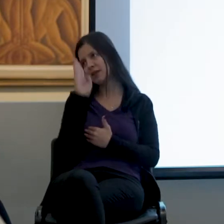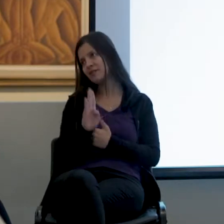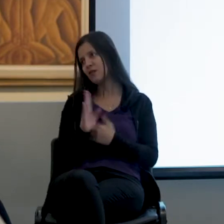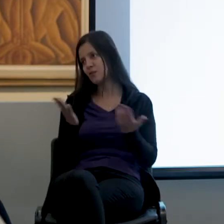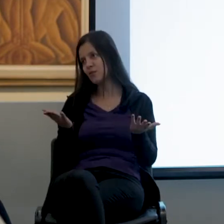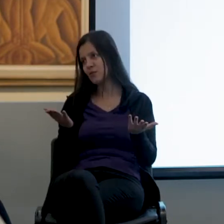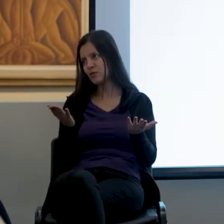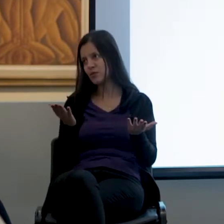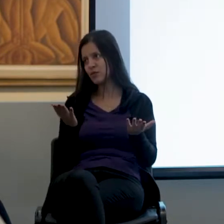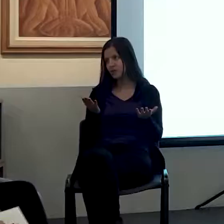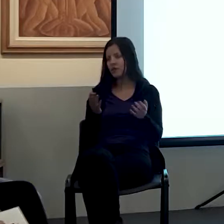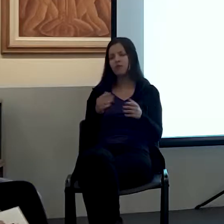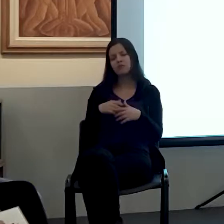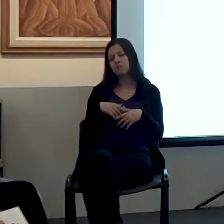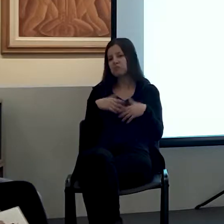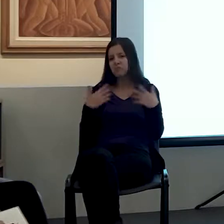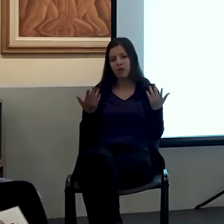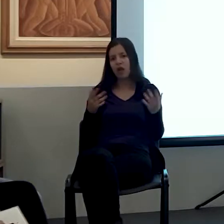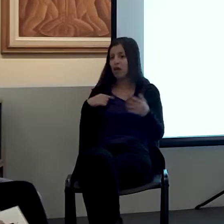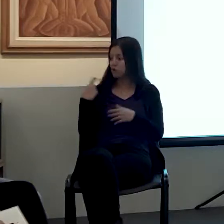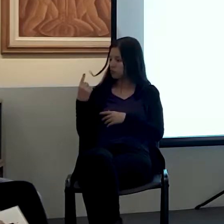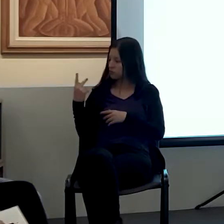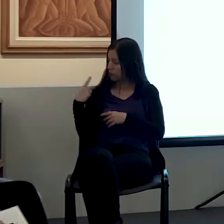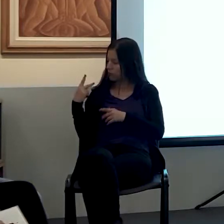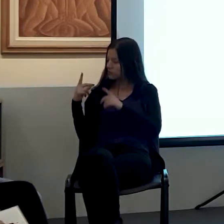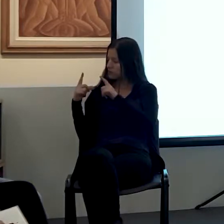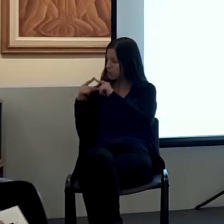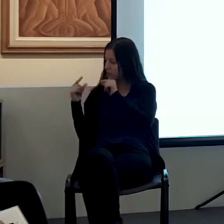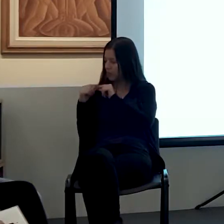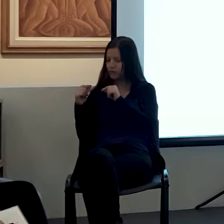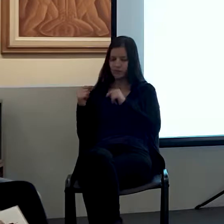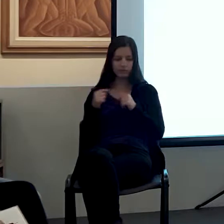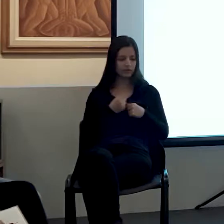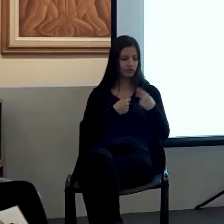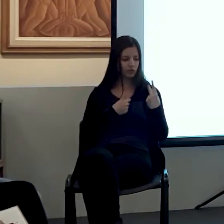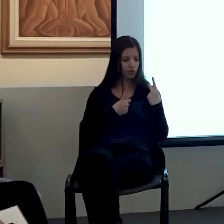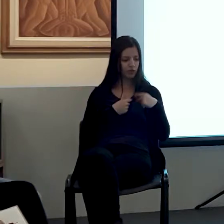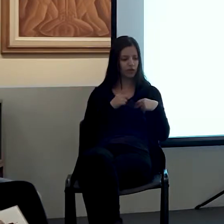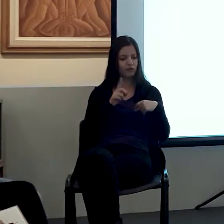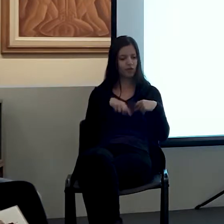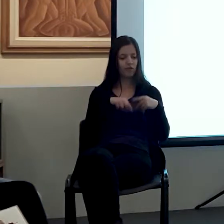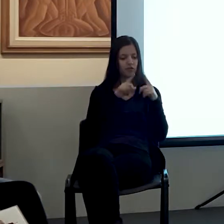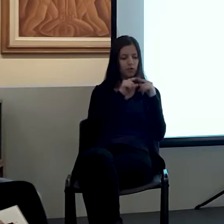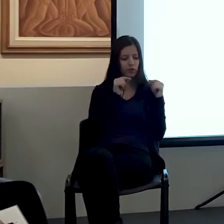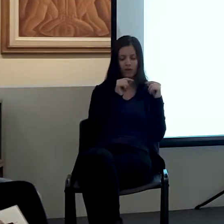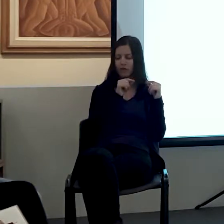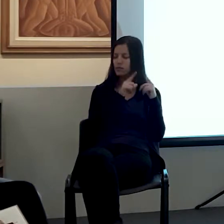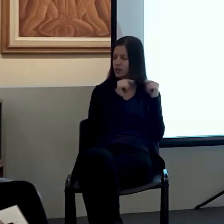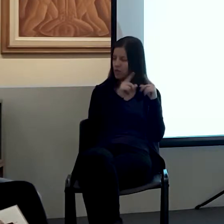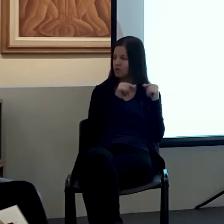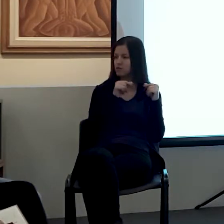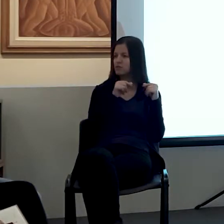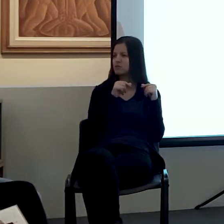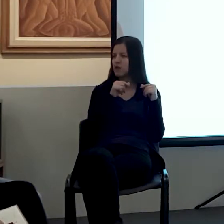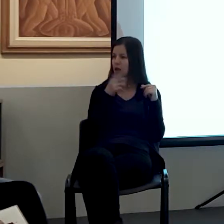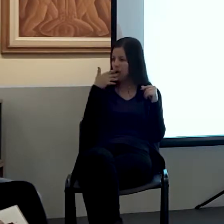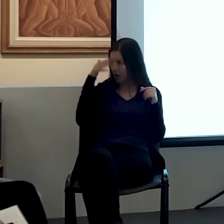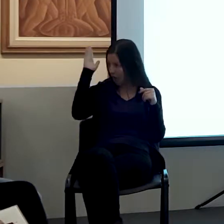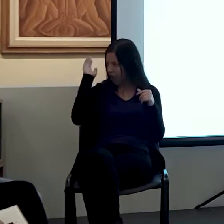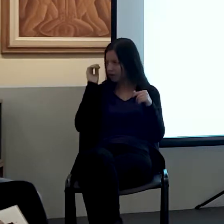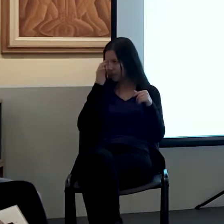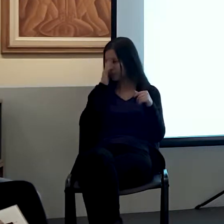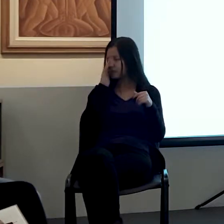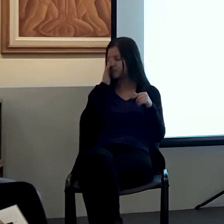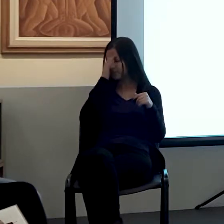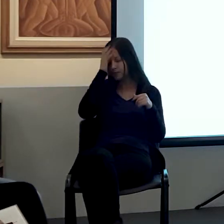qualquer coisa. Japonês, árabe, Afeganistão, americano, tanto faz. Uma